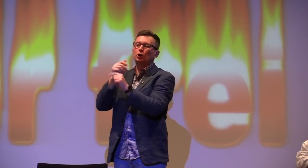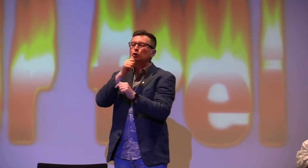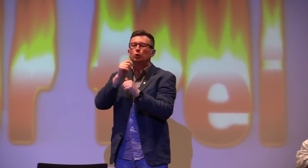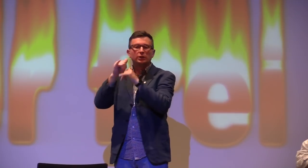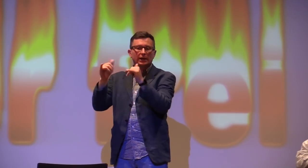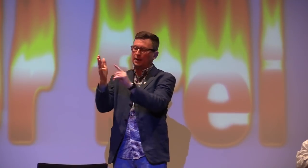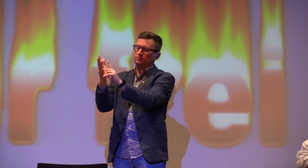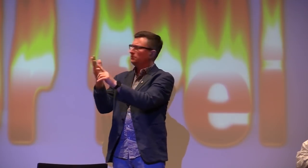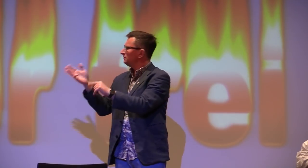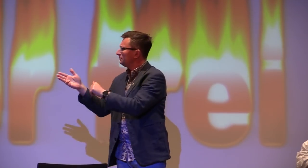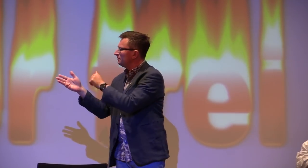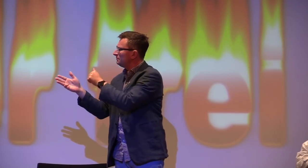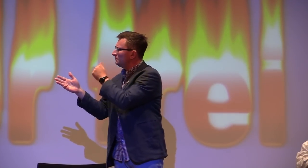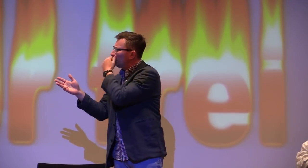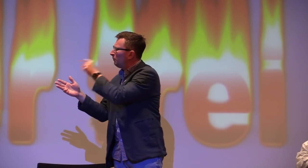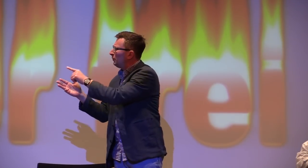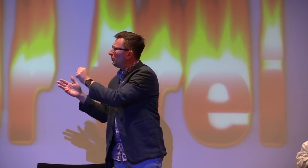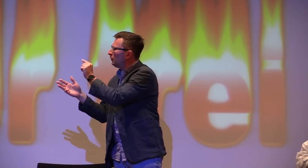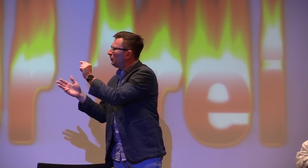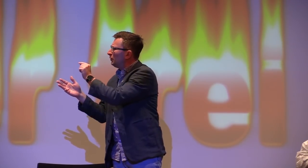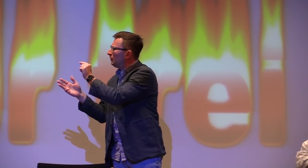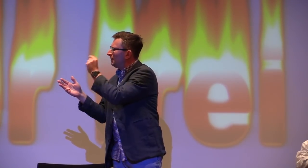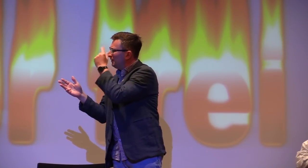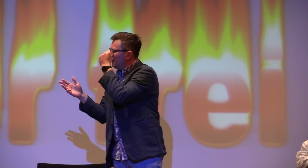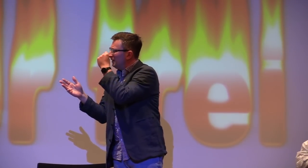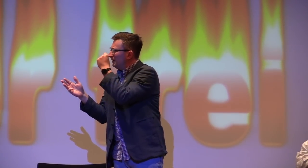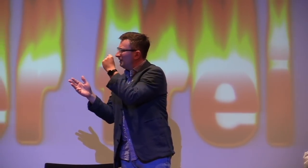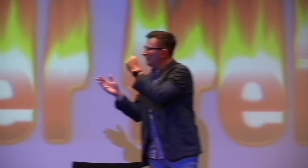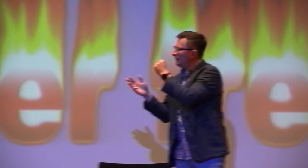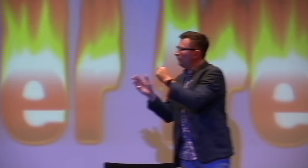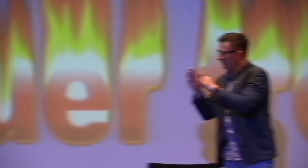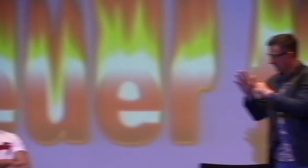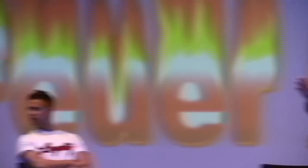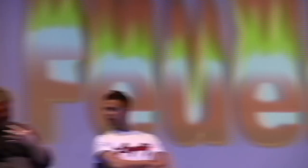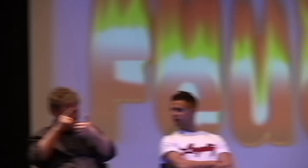darunter fällt Bildung, Jugendcamp, was war das, Stefan, was war? Ja, genau, das sind